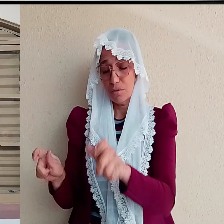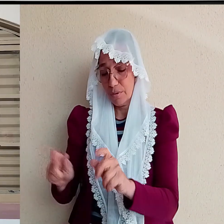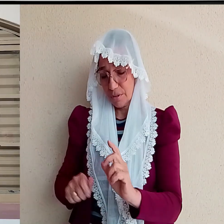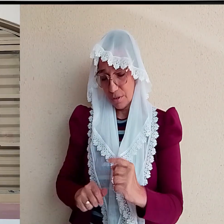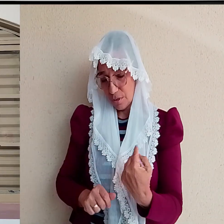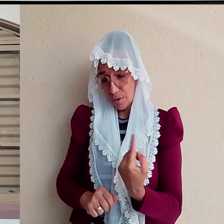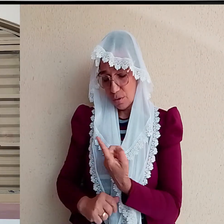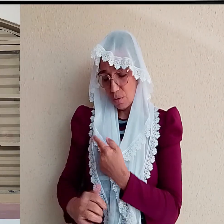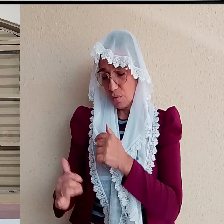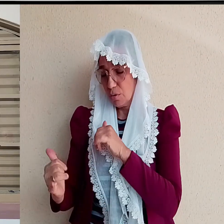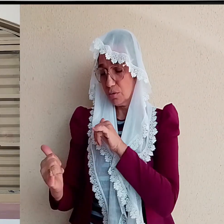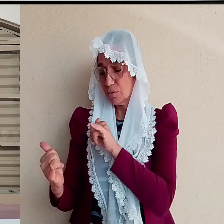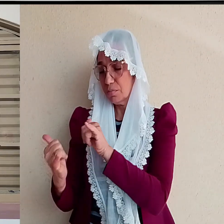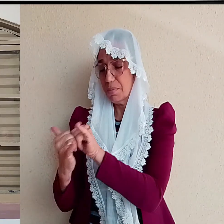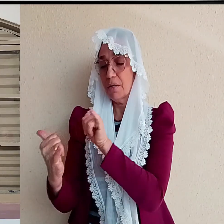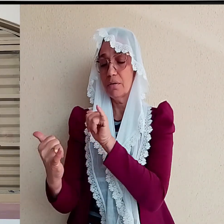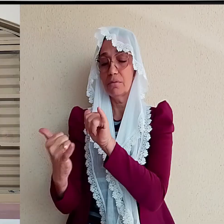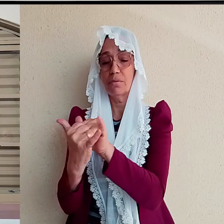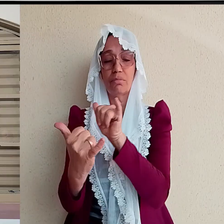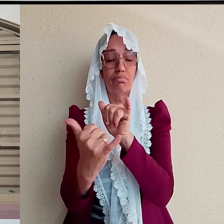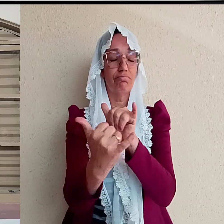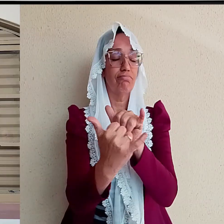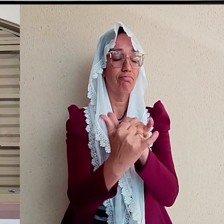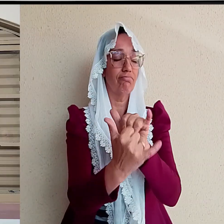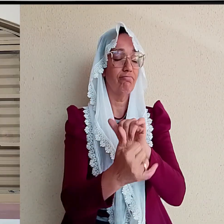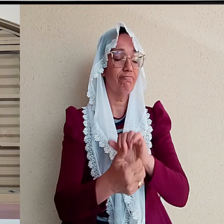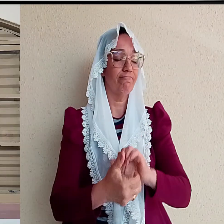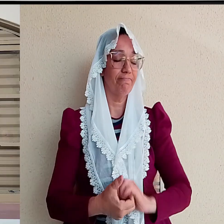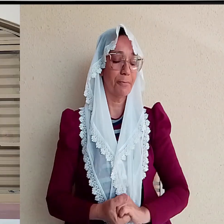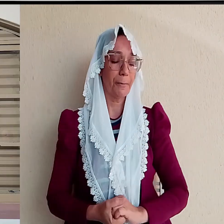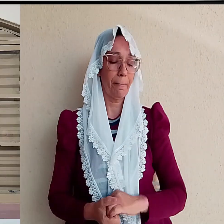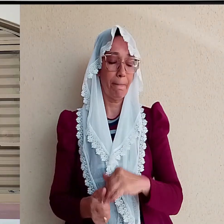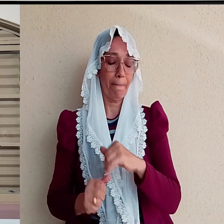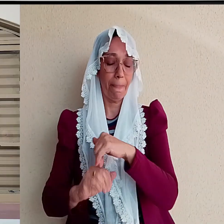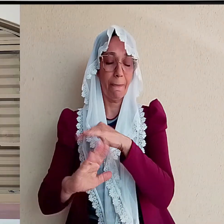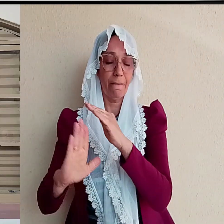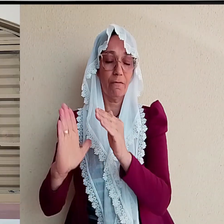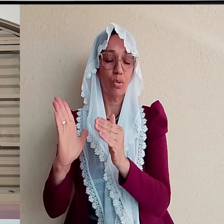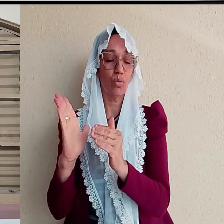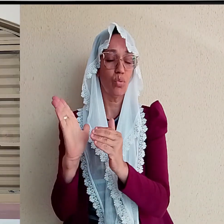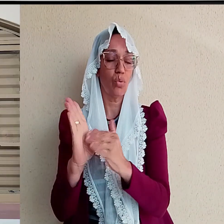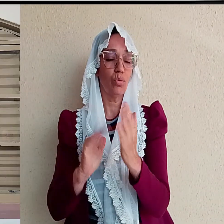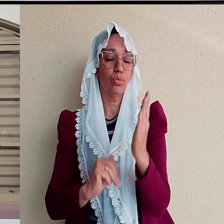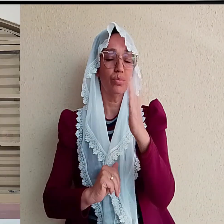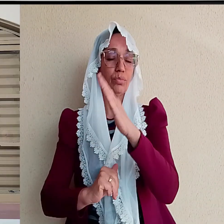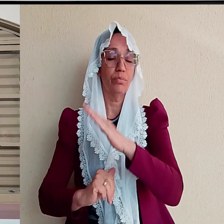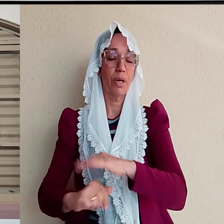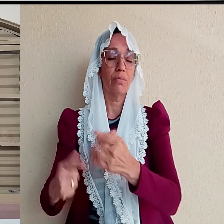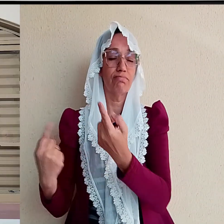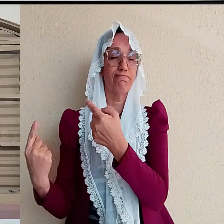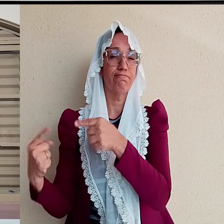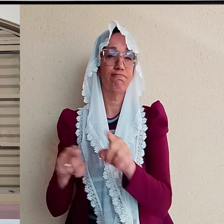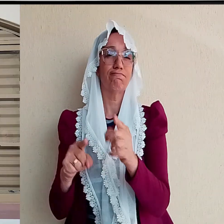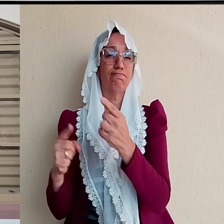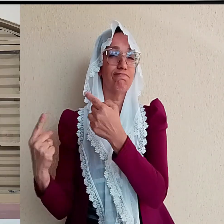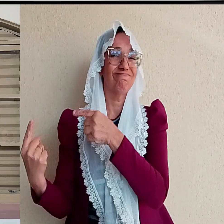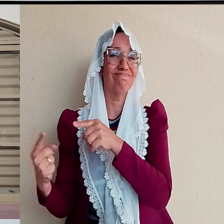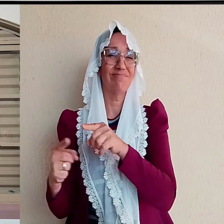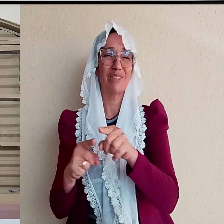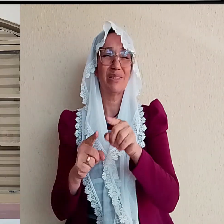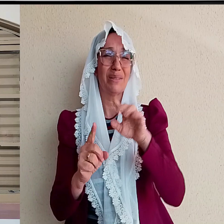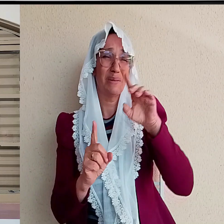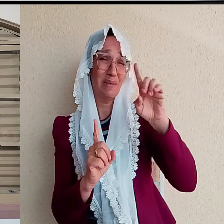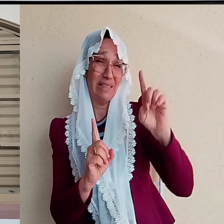perdoamos aos nossos devedores, e livra-nos da